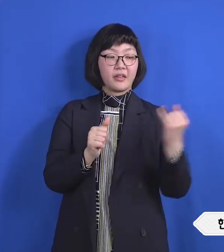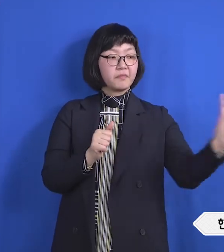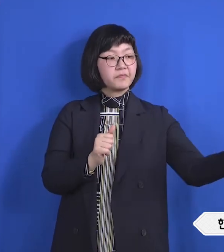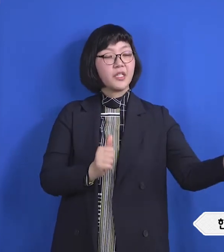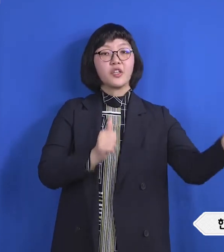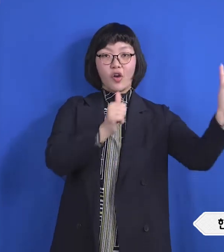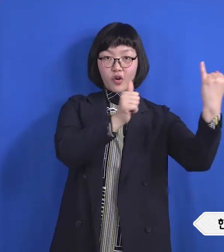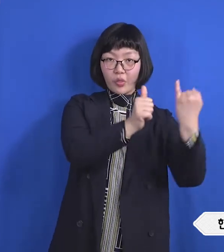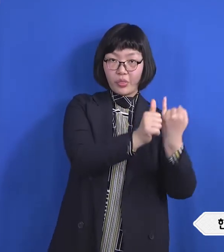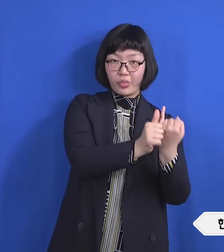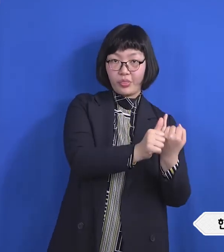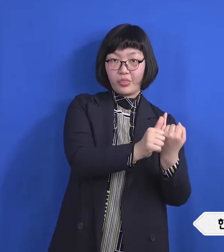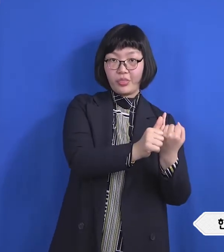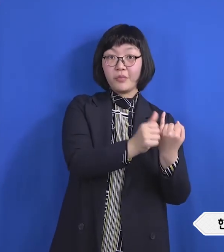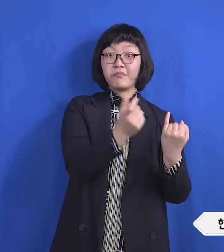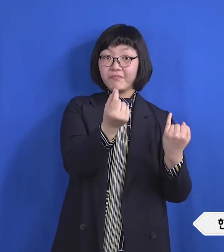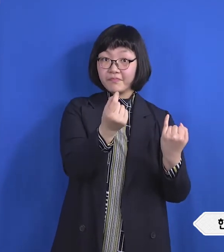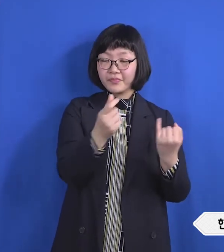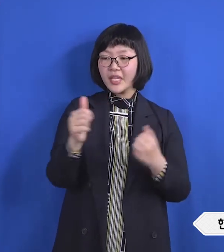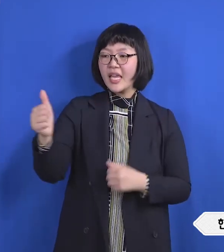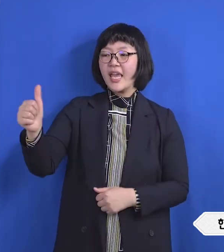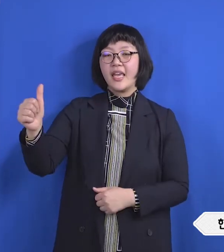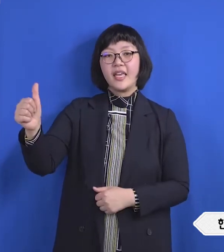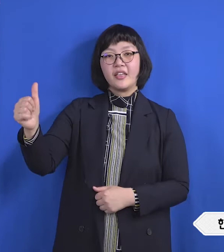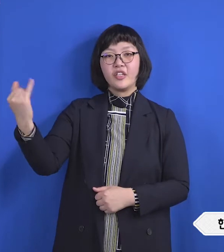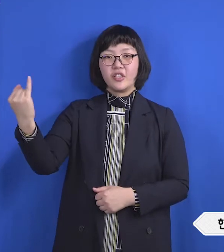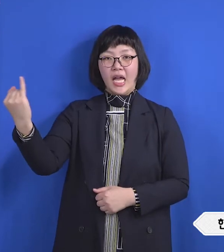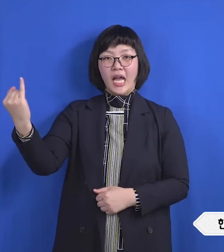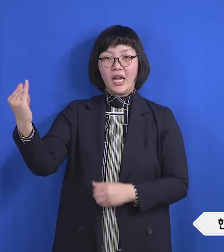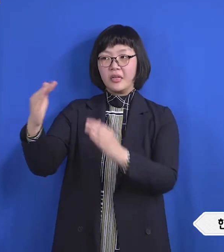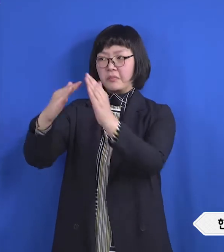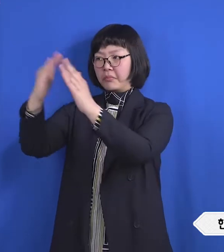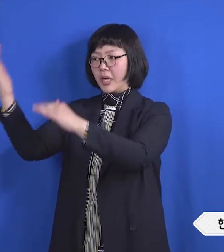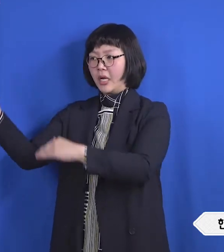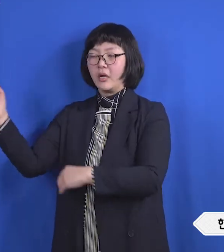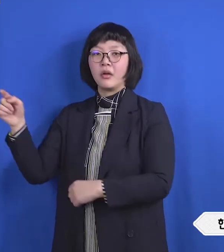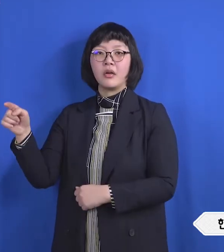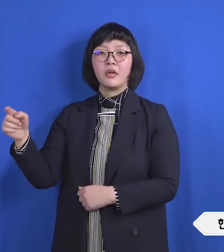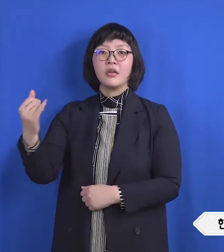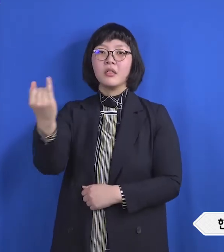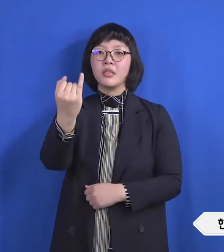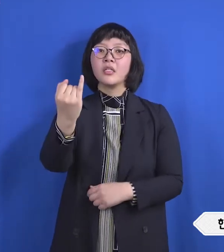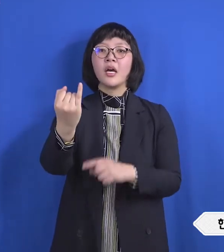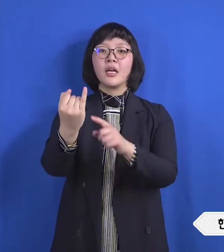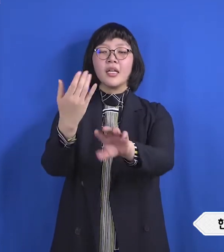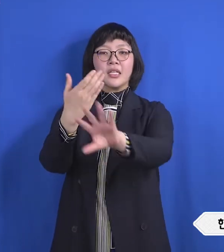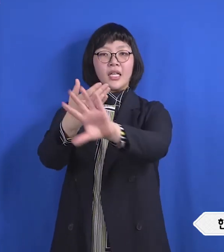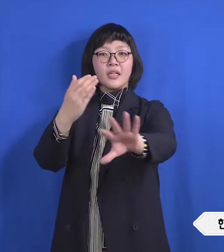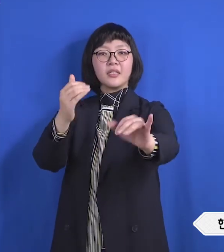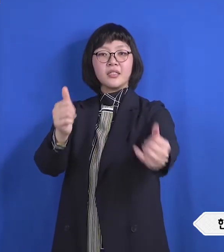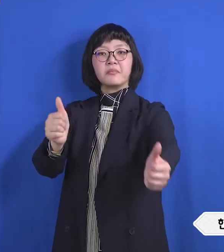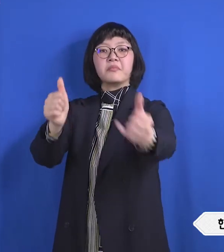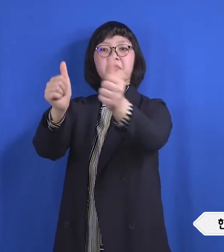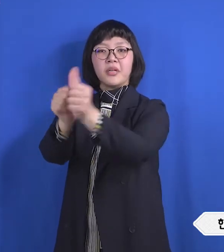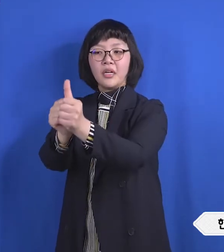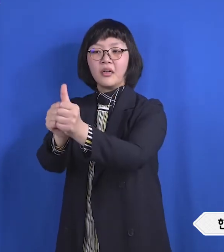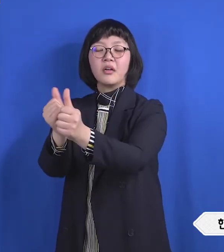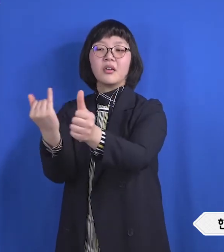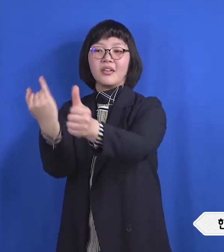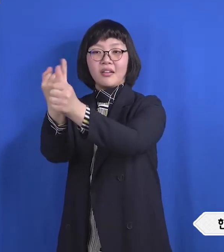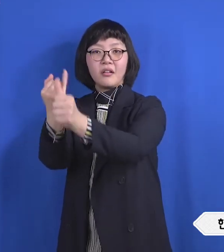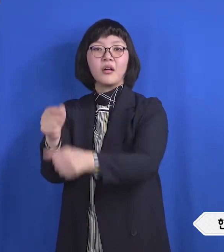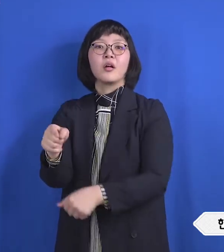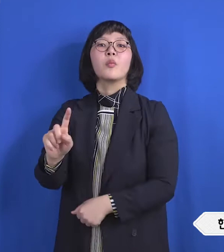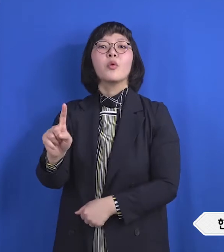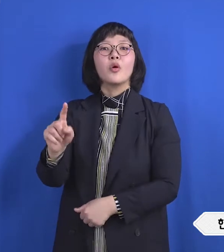노정년하고 결혼한 것, A 자매가 미국으로 이민 간 것, B 자매가 C하고 결혼한 것,